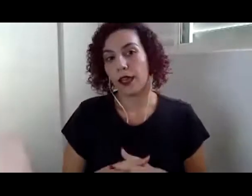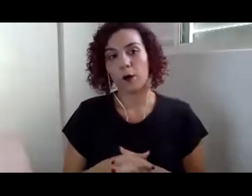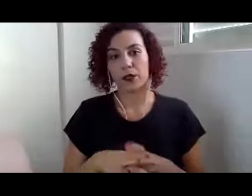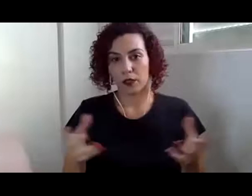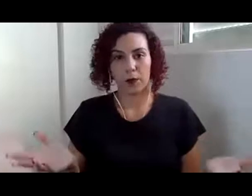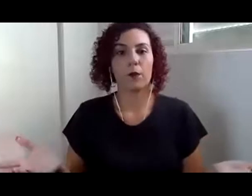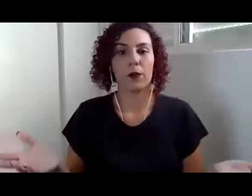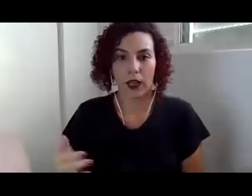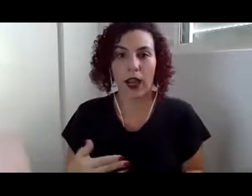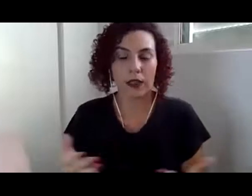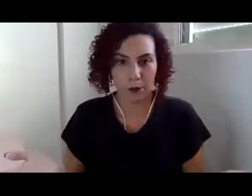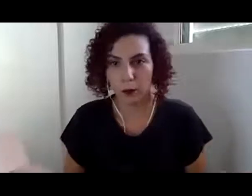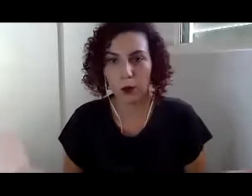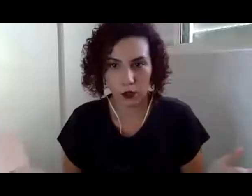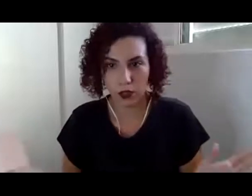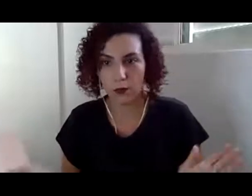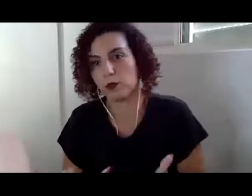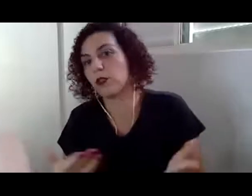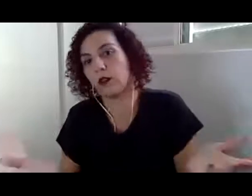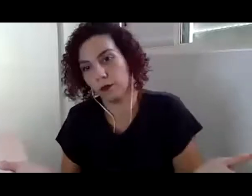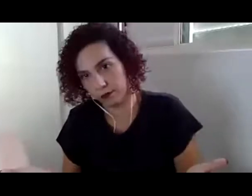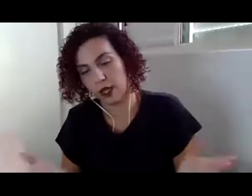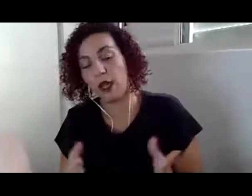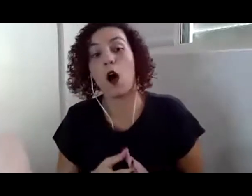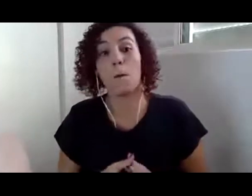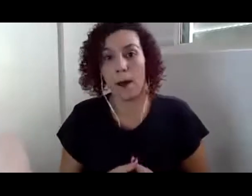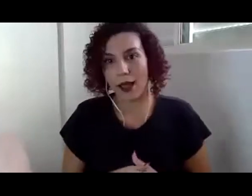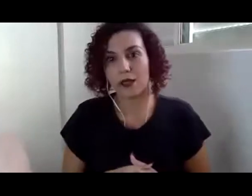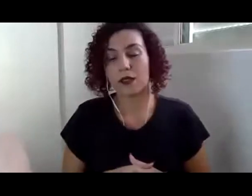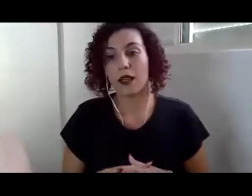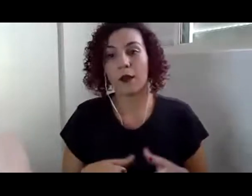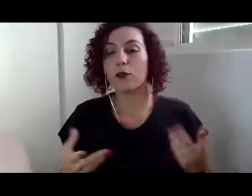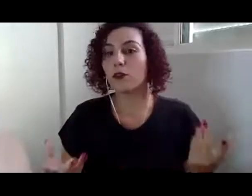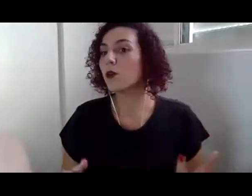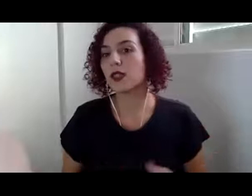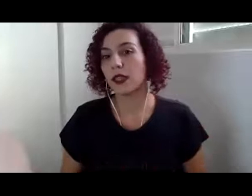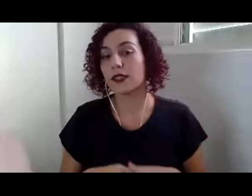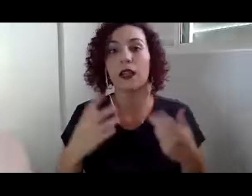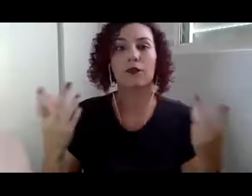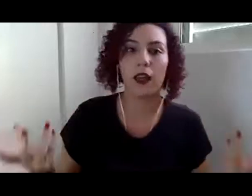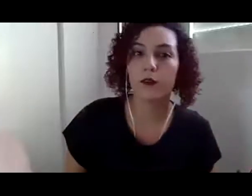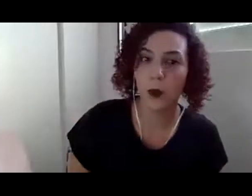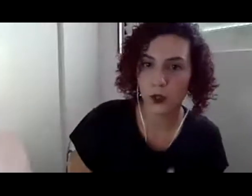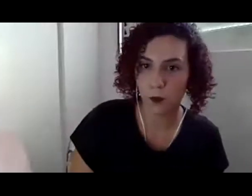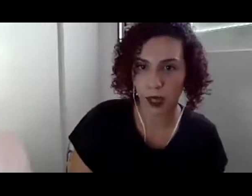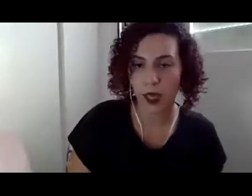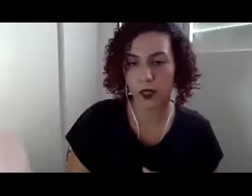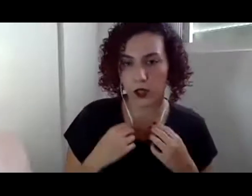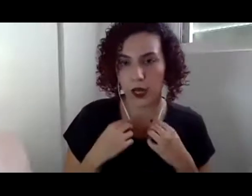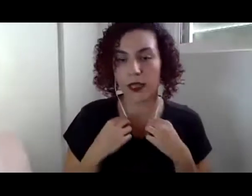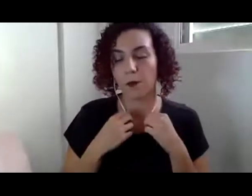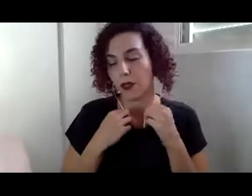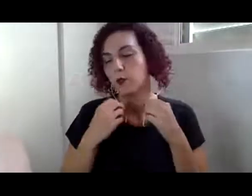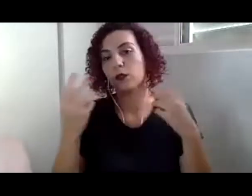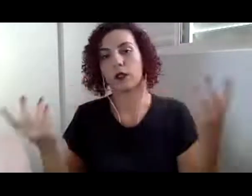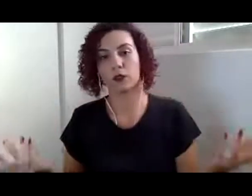Provavelmente, né, eu preciso pelo menos chegar lá sabendo um pouquinho de alemão, senão... Mas eu não vou conseguir escrever fluentemente,